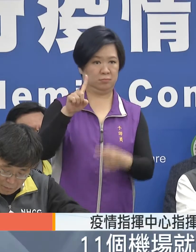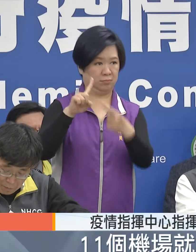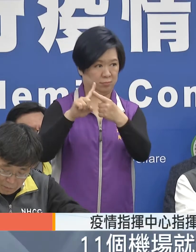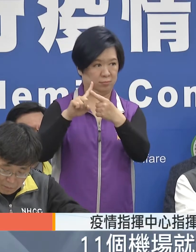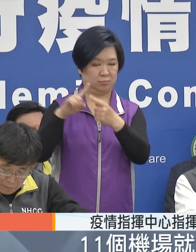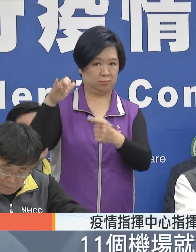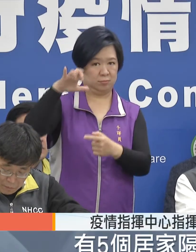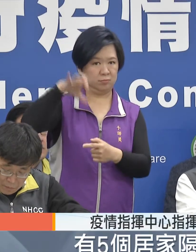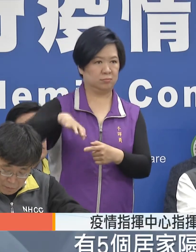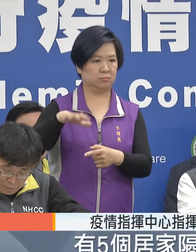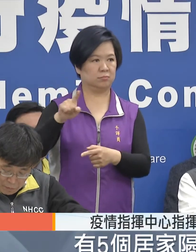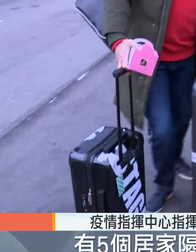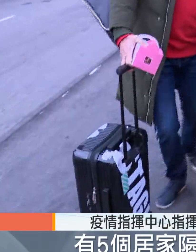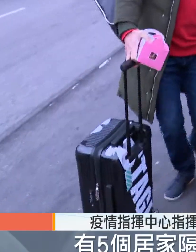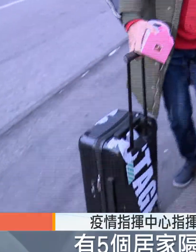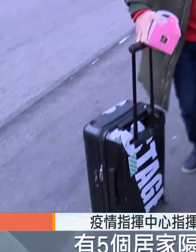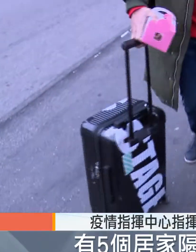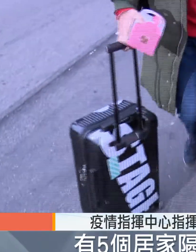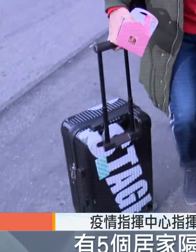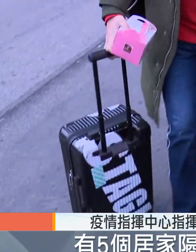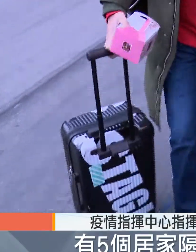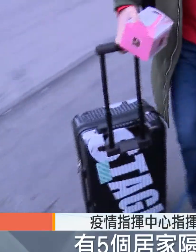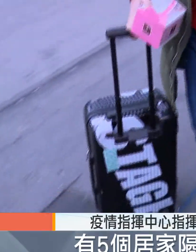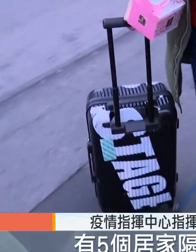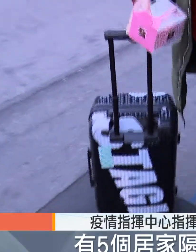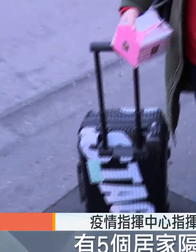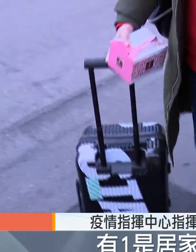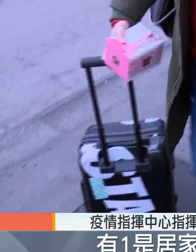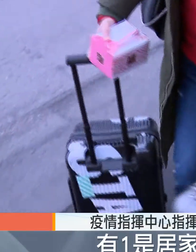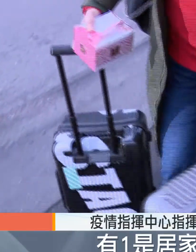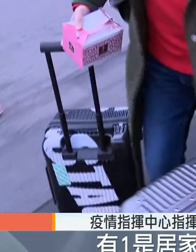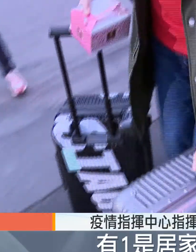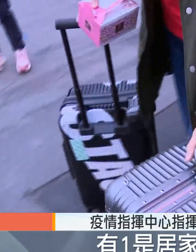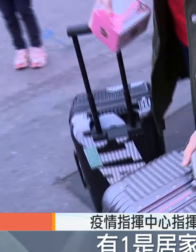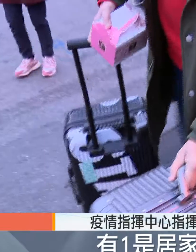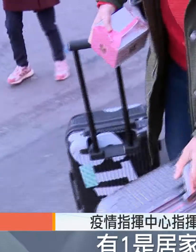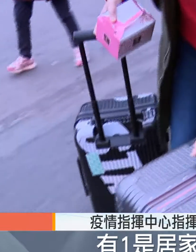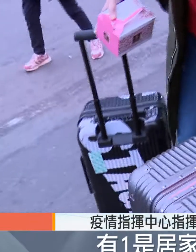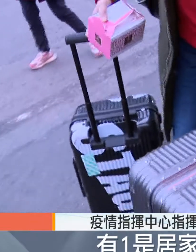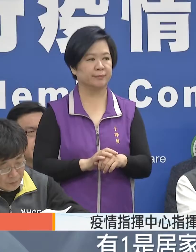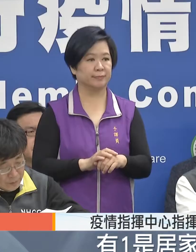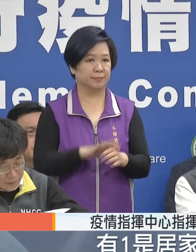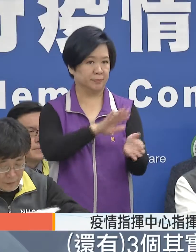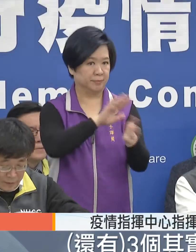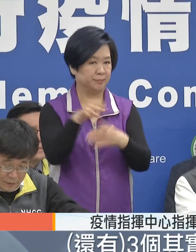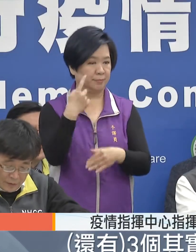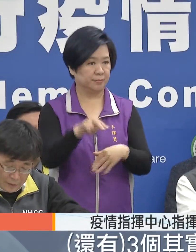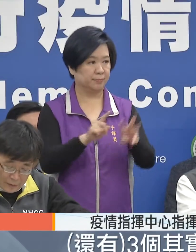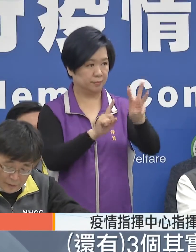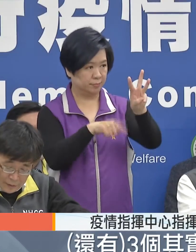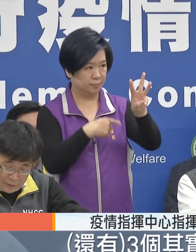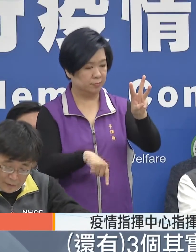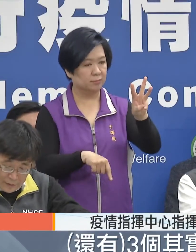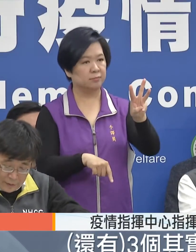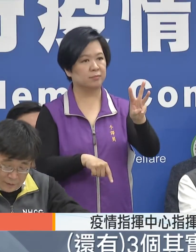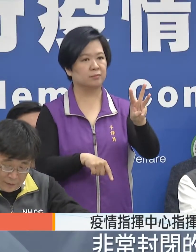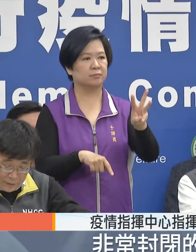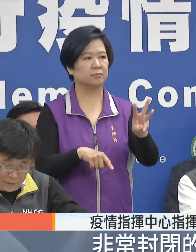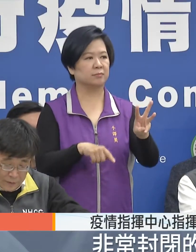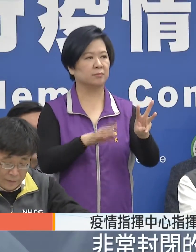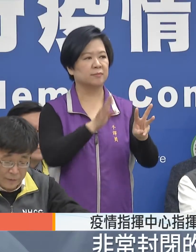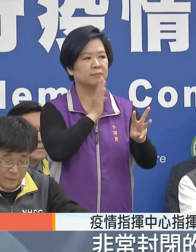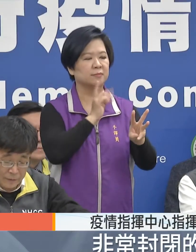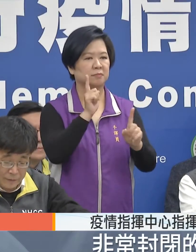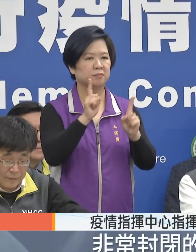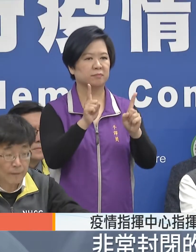下来，好，那有5个居家隔离的对象，那有1个是居家检疫，3个哈，其实它都是非常的封